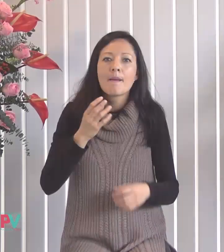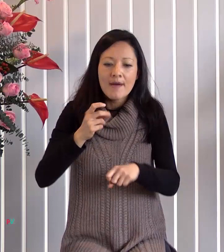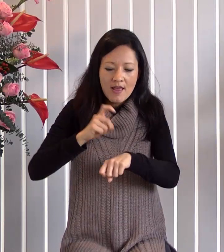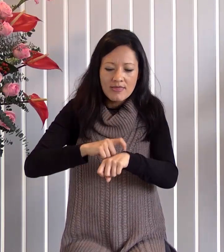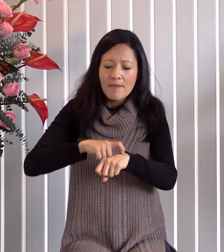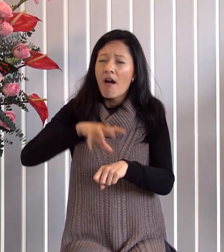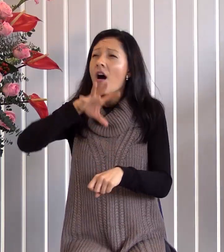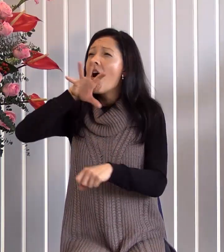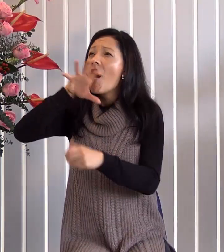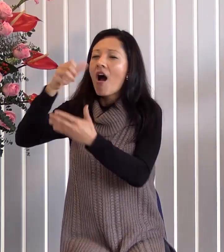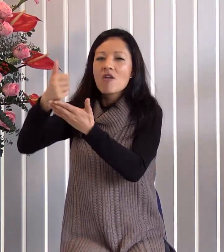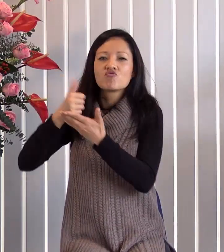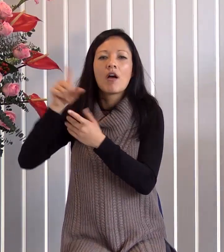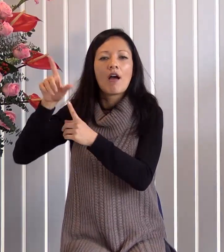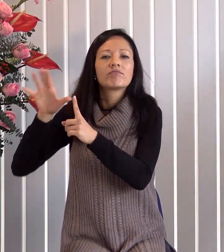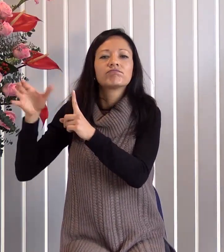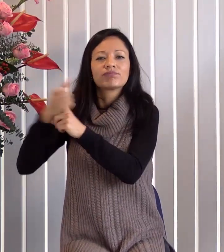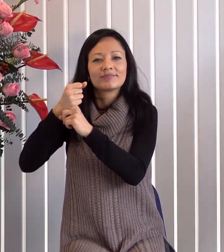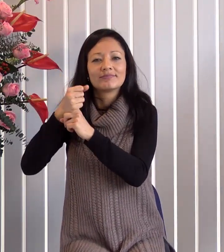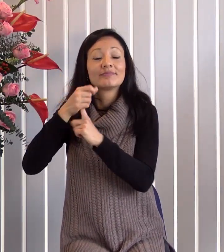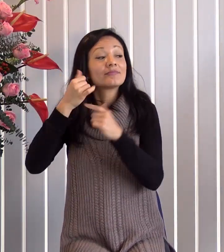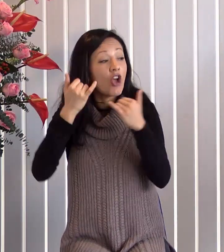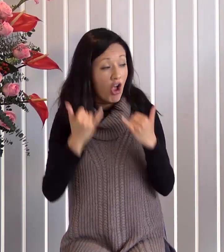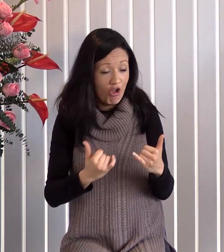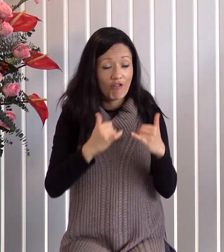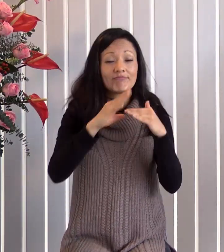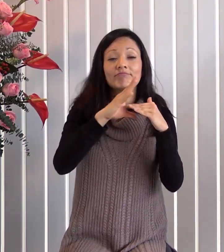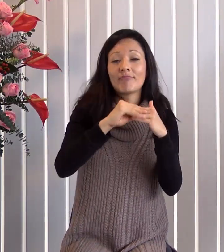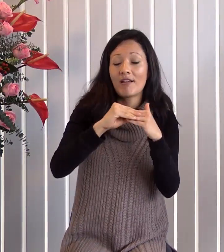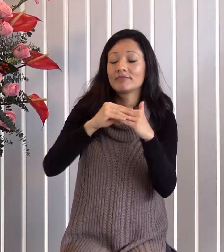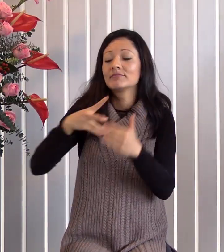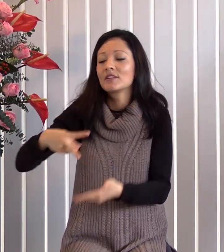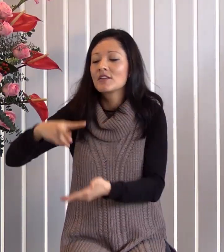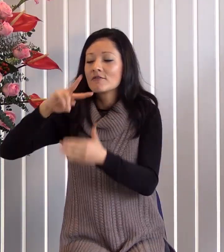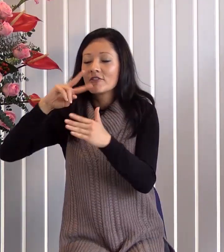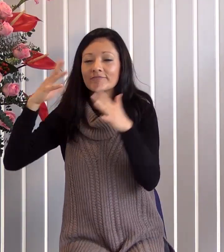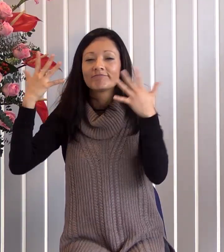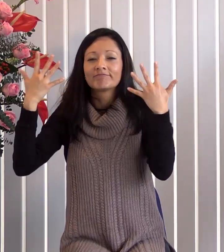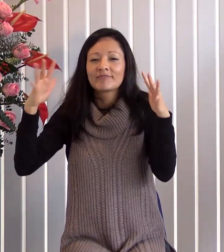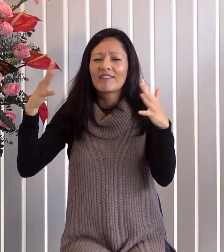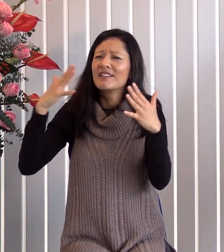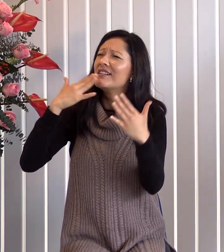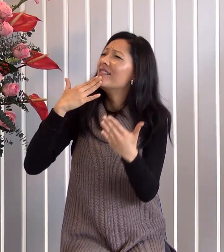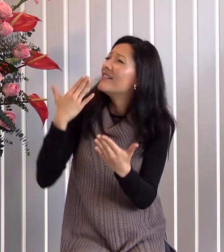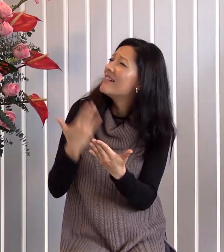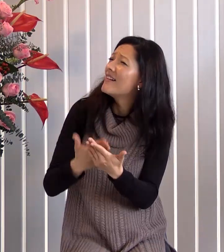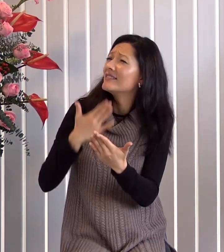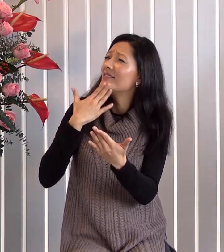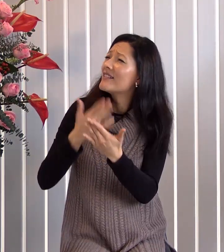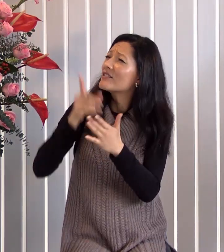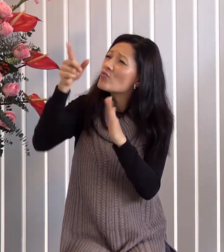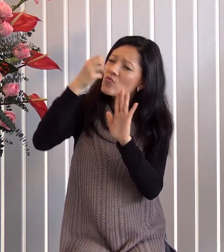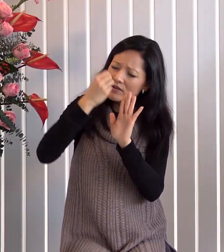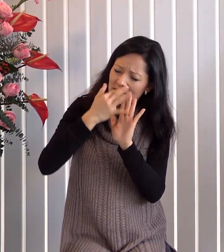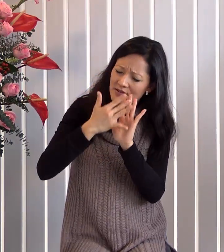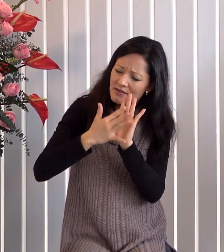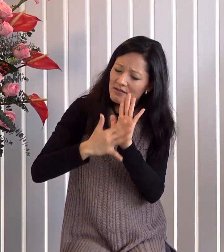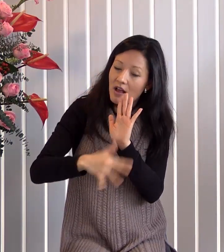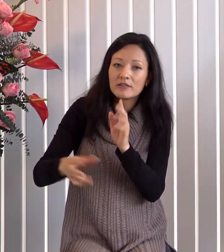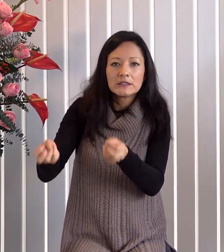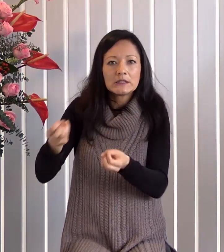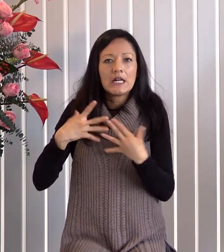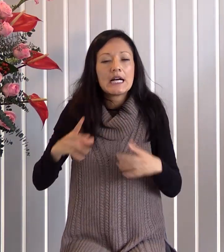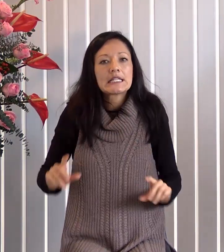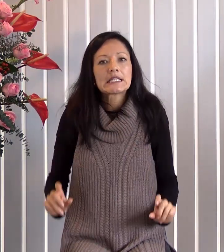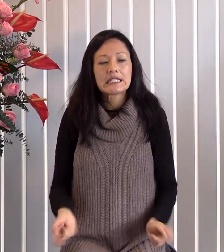oportuno socorro. Esa es la cena que celebramos hoy. Gracias que por tu sangre, Señor, tú nos